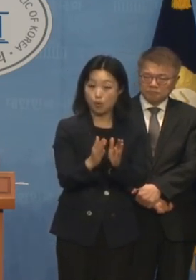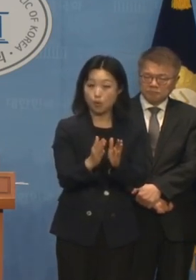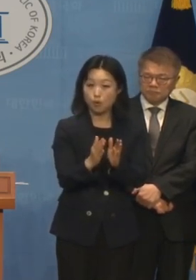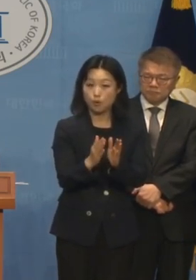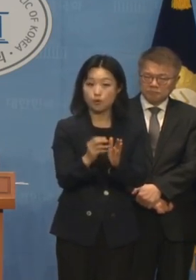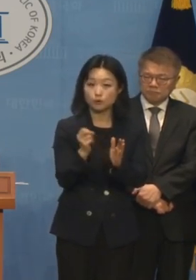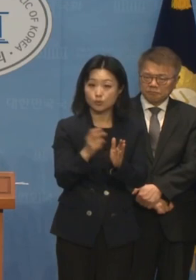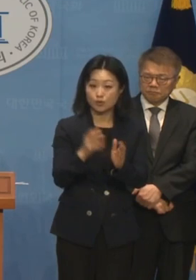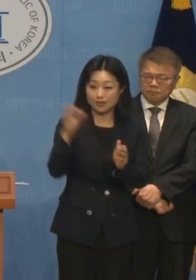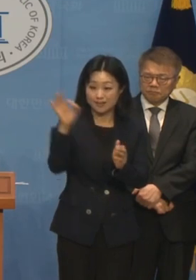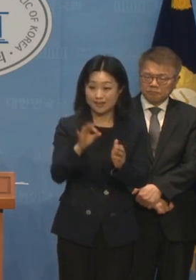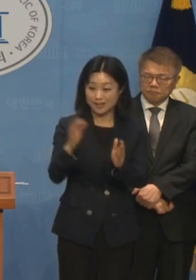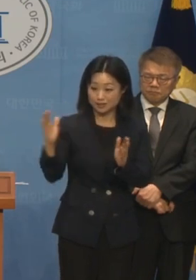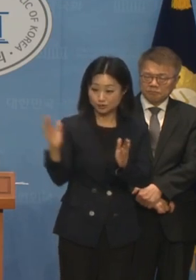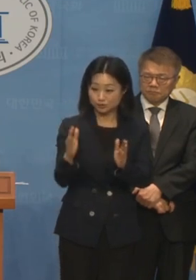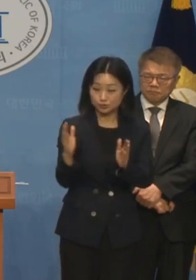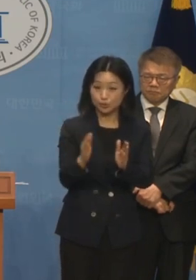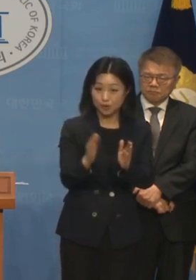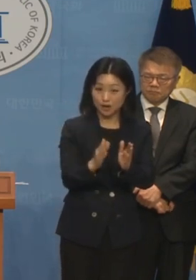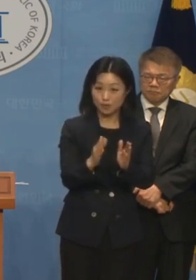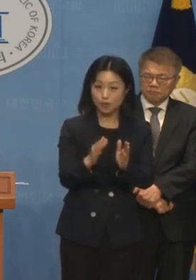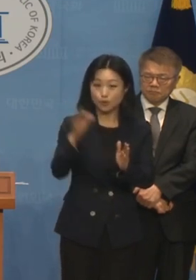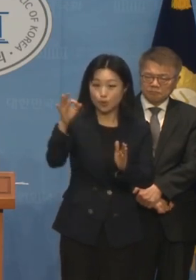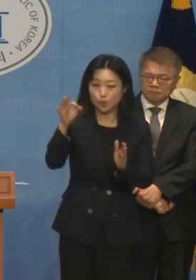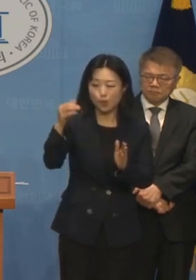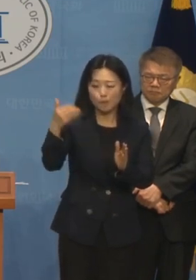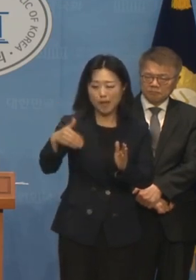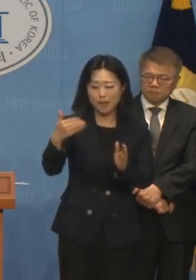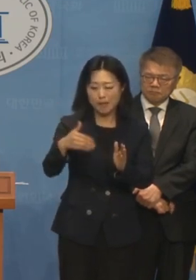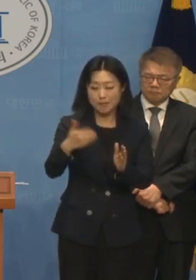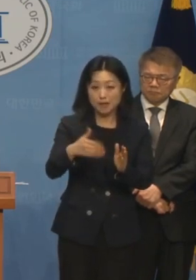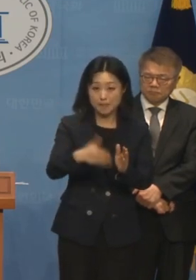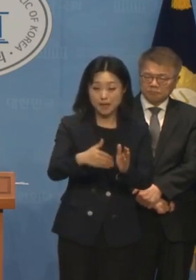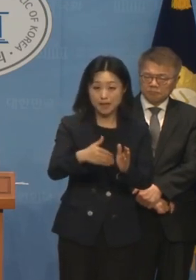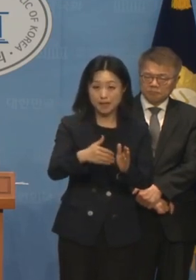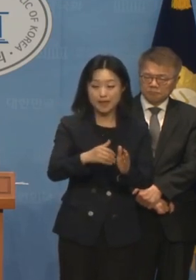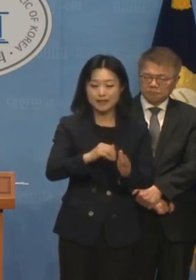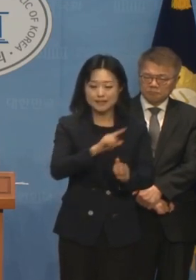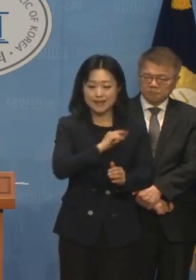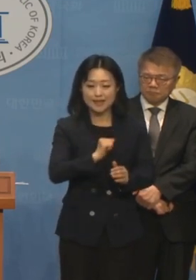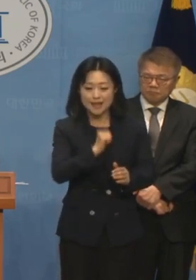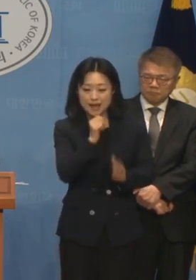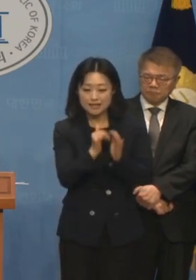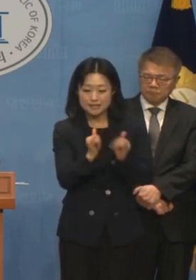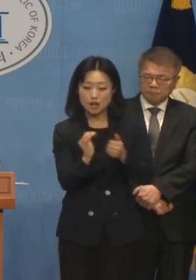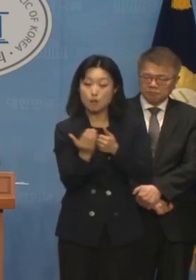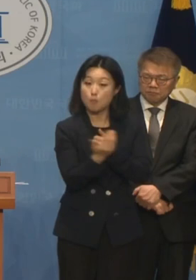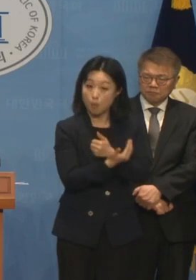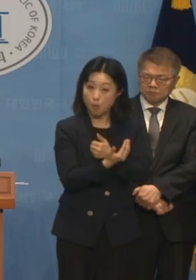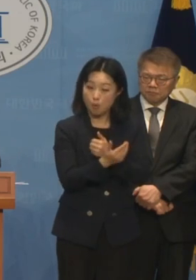축소하면서 차등급여를 해서 하위 소득자에 대한 보호를